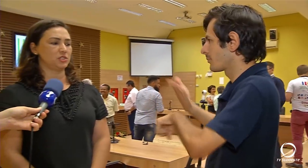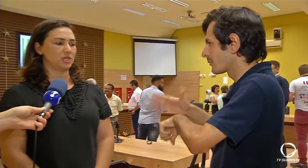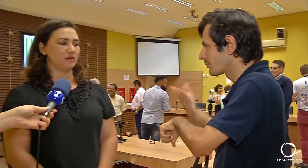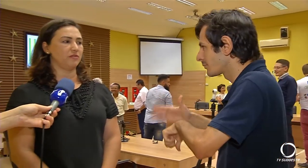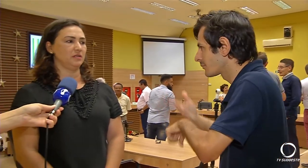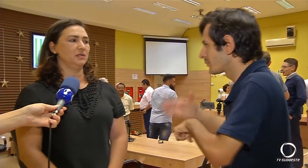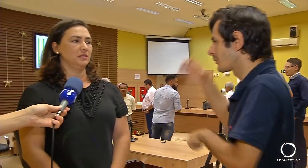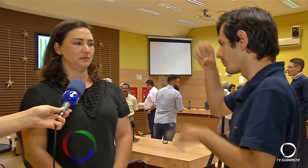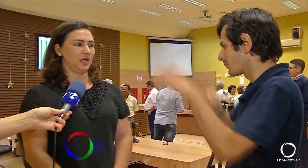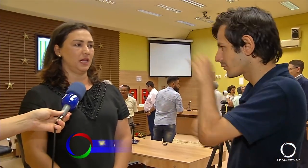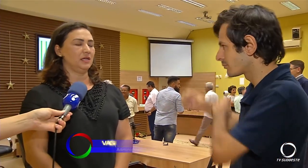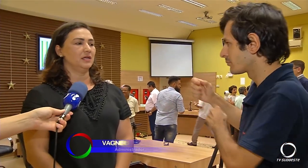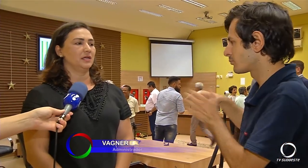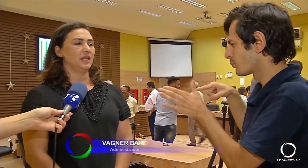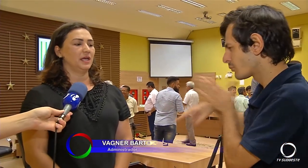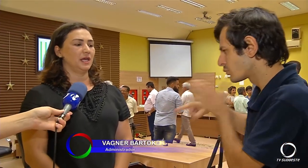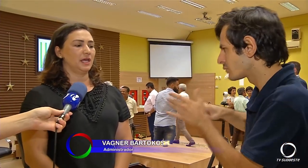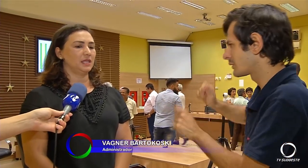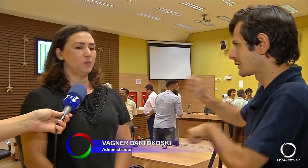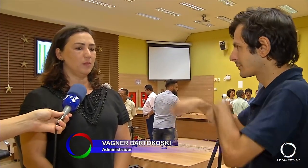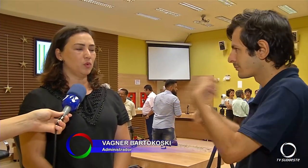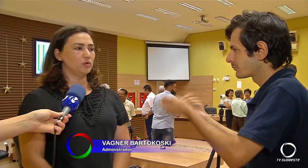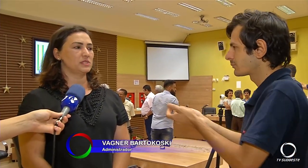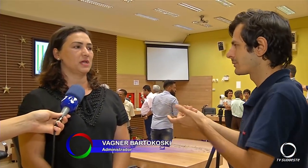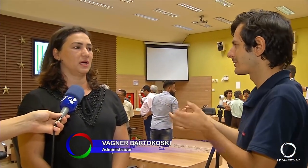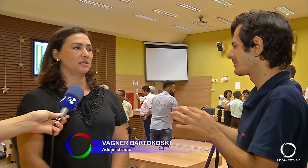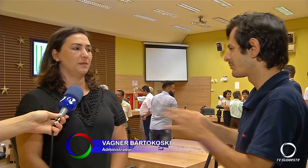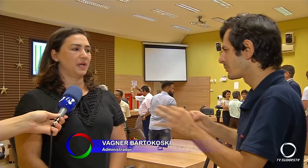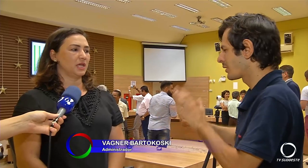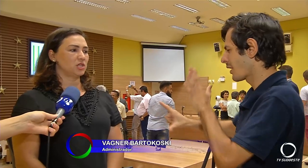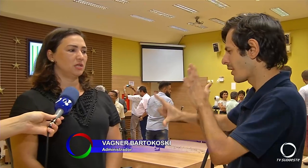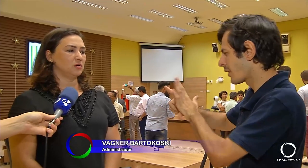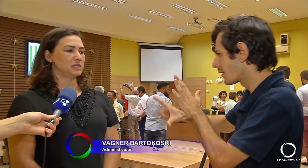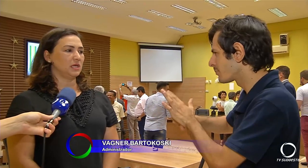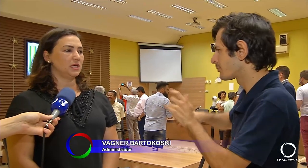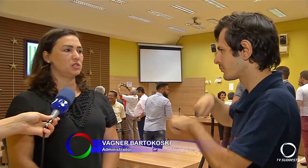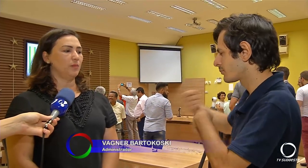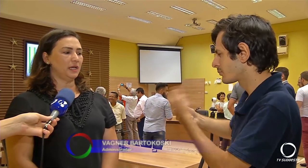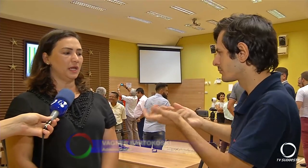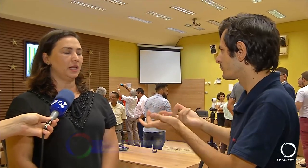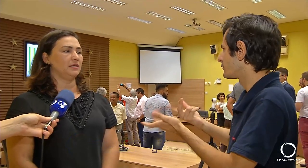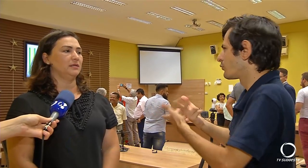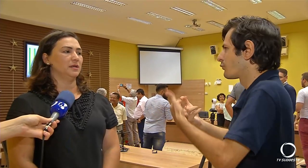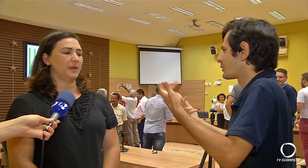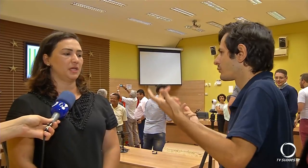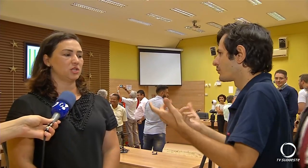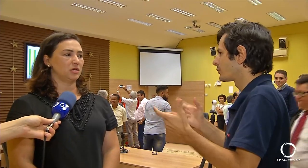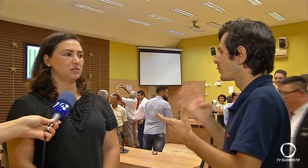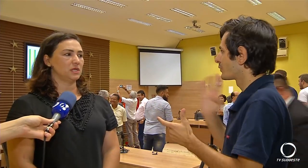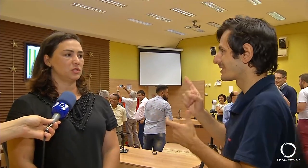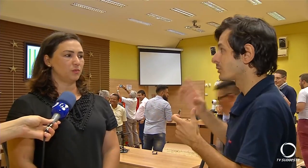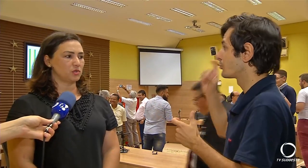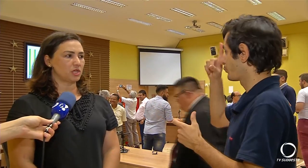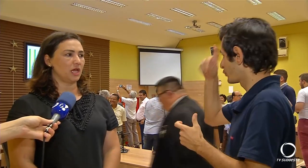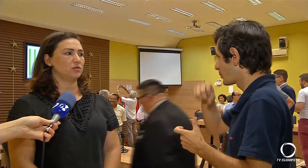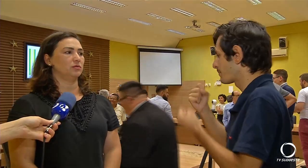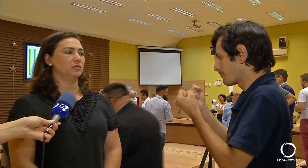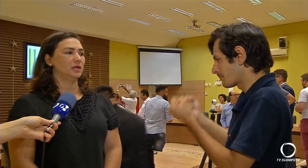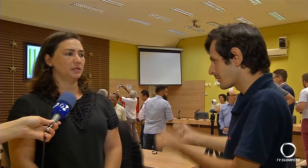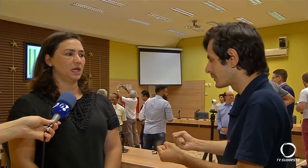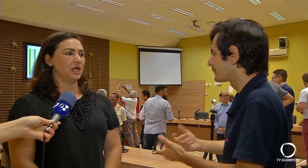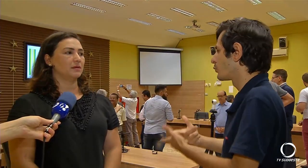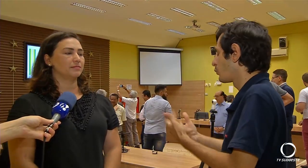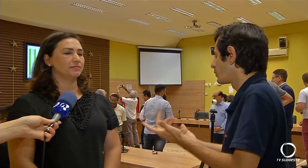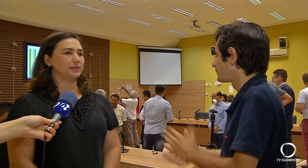uma iniciativa, né, de uma busca para que a gente conseguisse uma lei, para que a gente conseguisse um